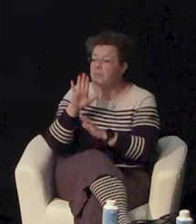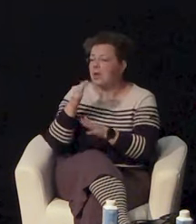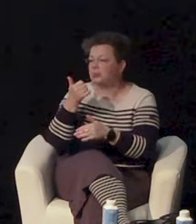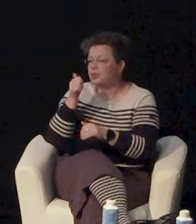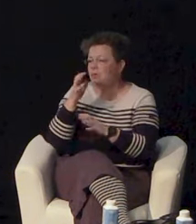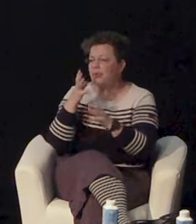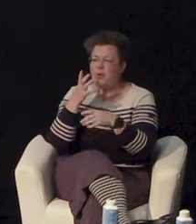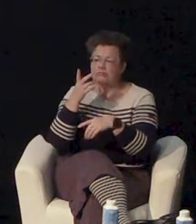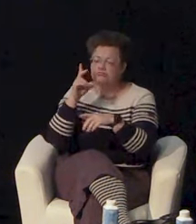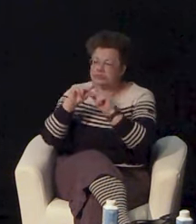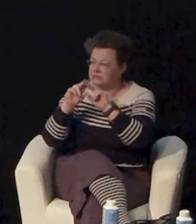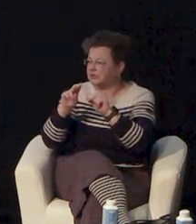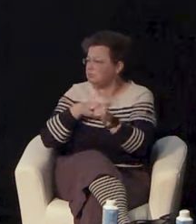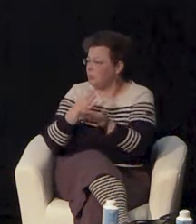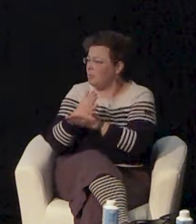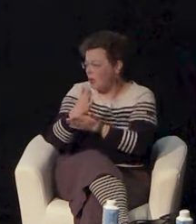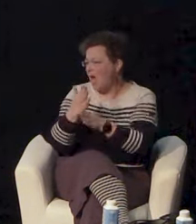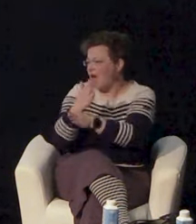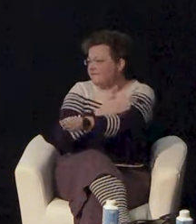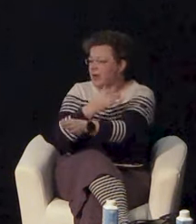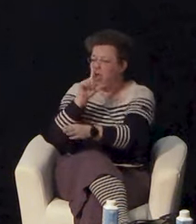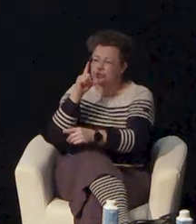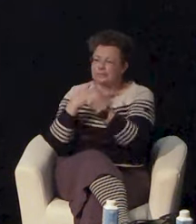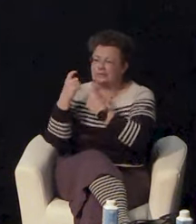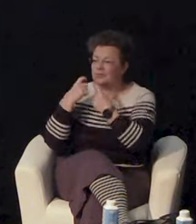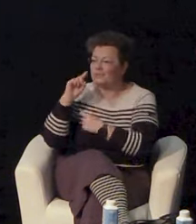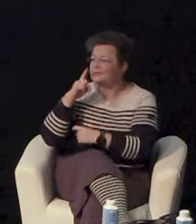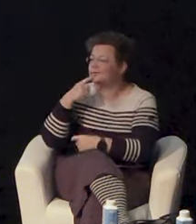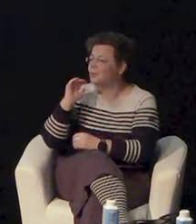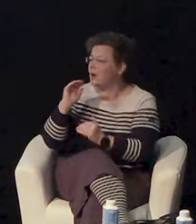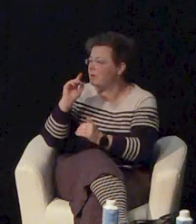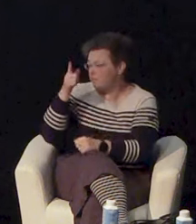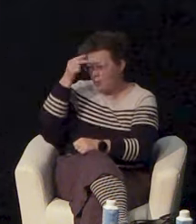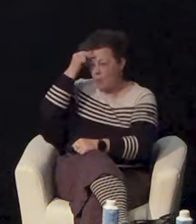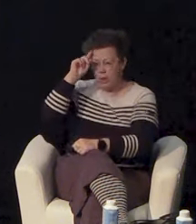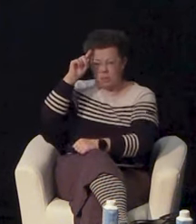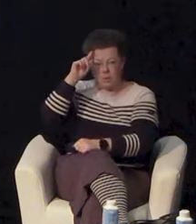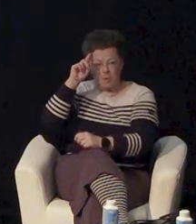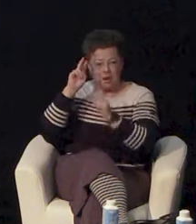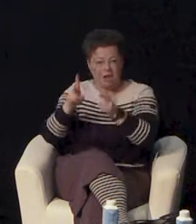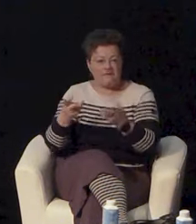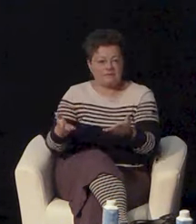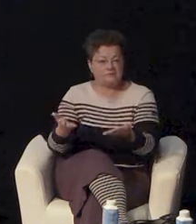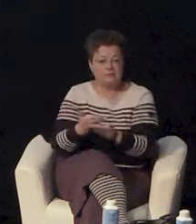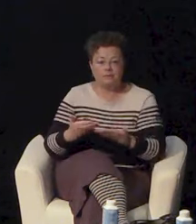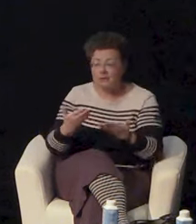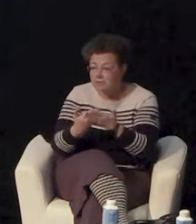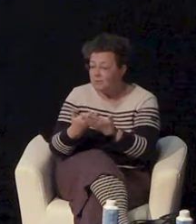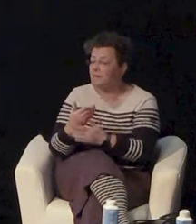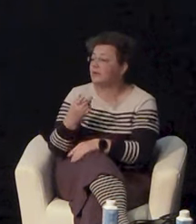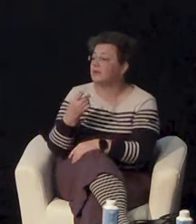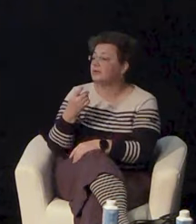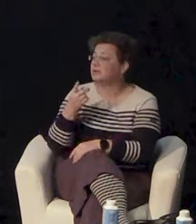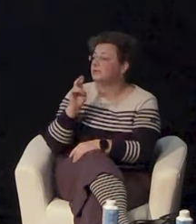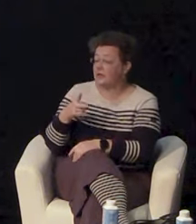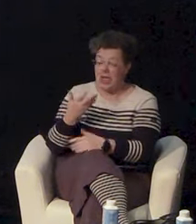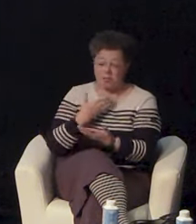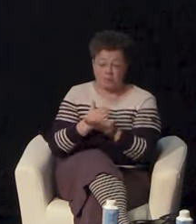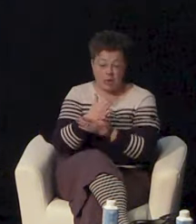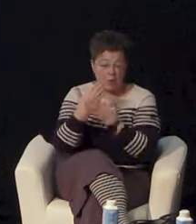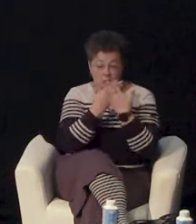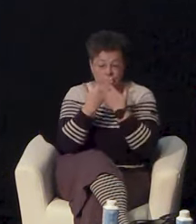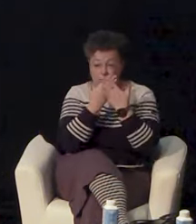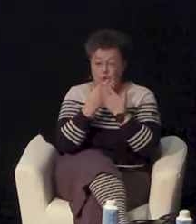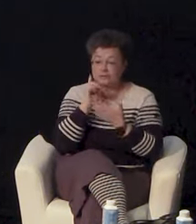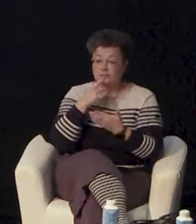un problème qui couvre plusieurs champs. Je vais vous expliquer mon parcours en tant que personne sourde pour que vous puissiez